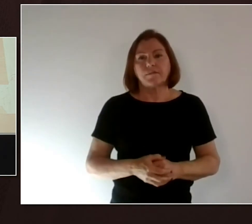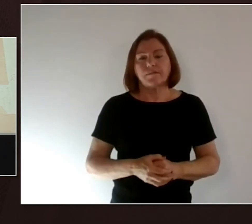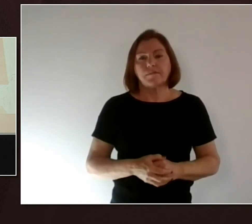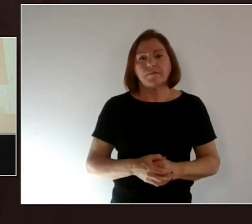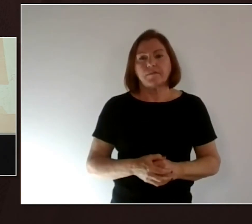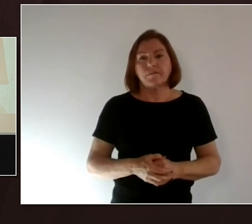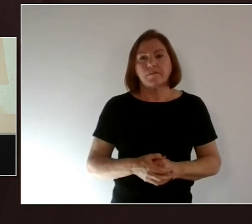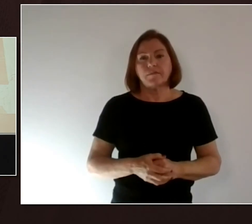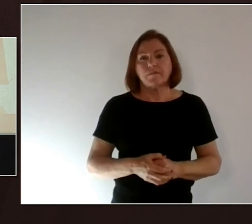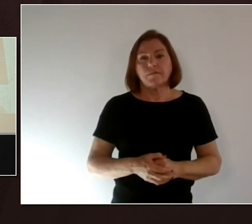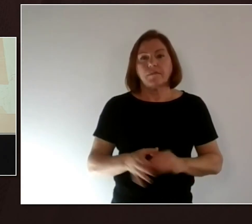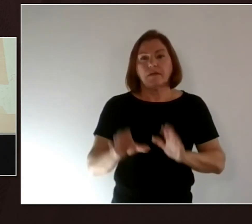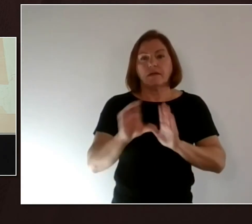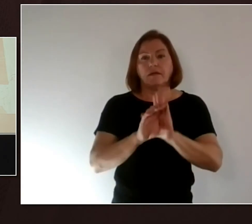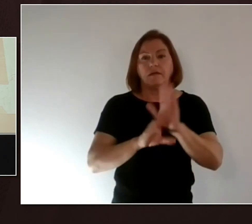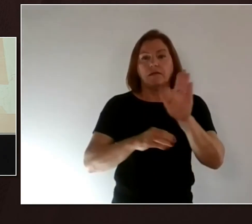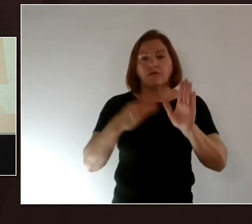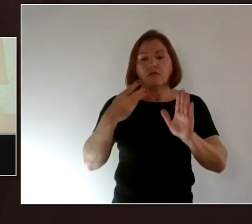4, versículo 15.